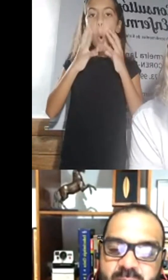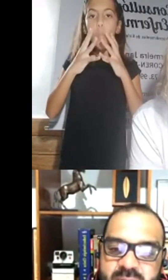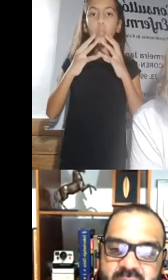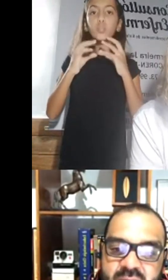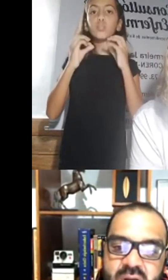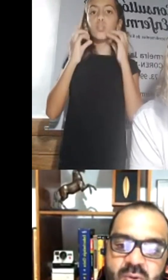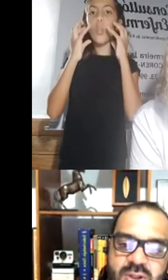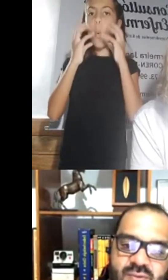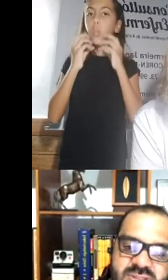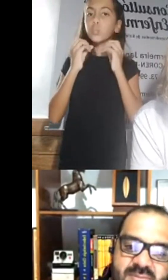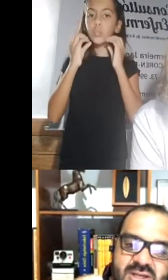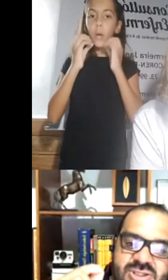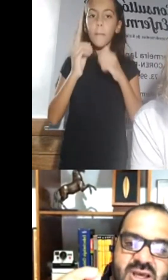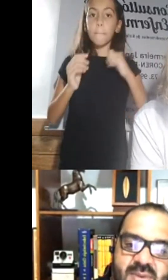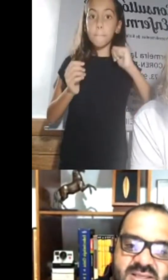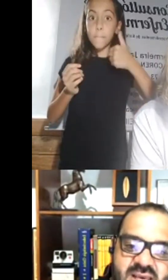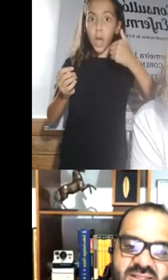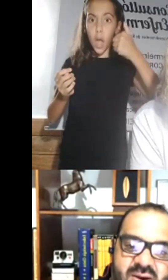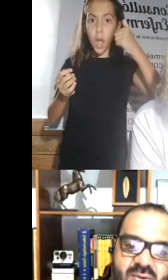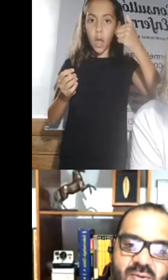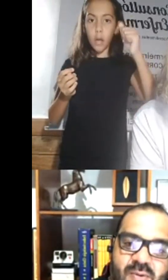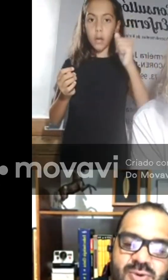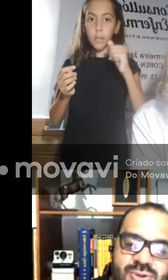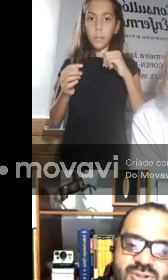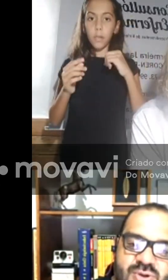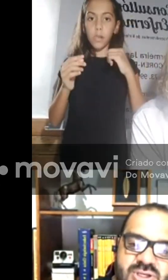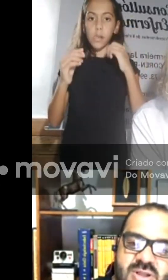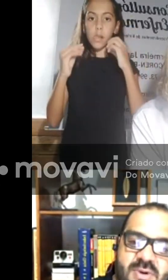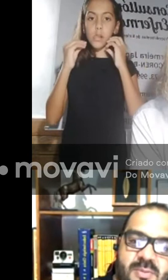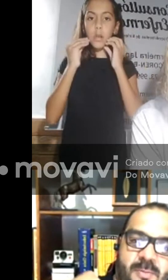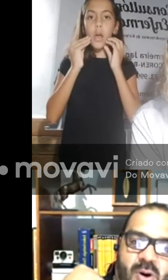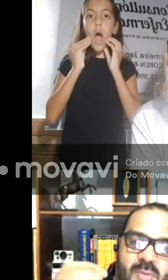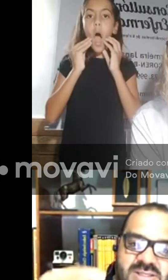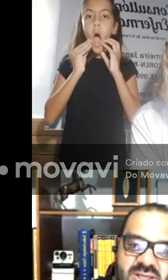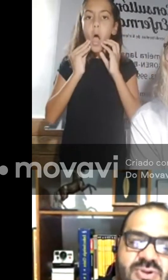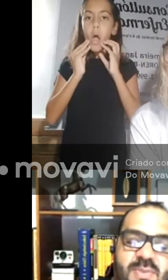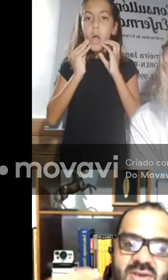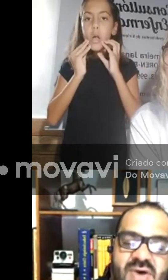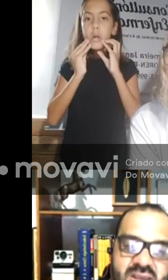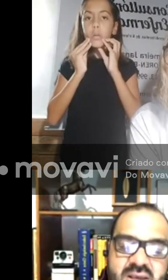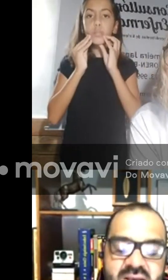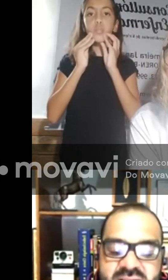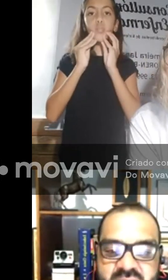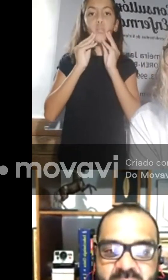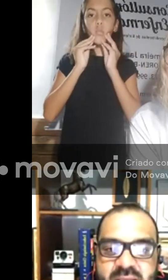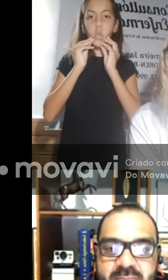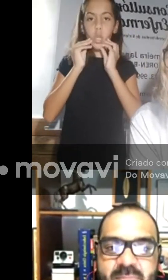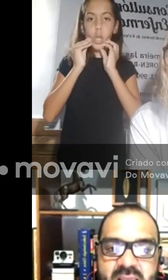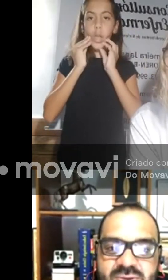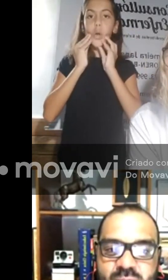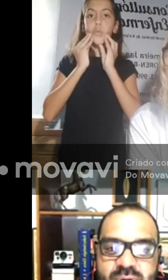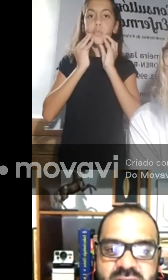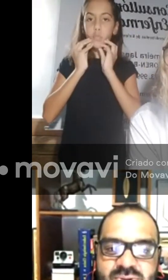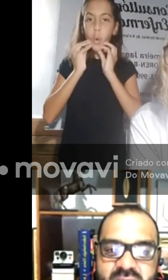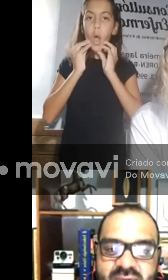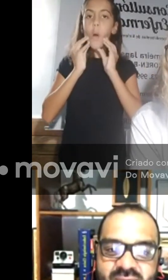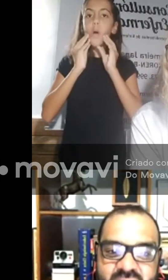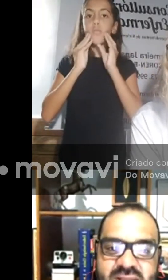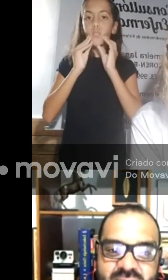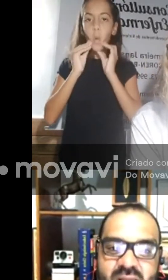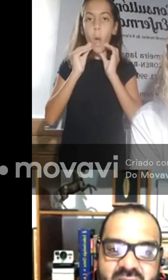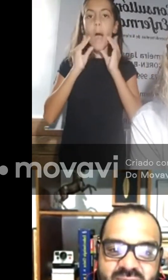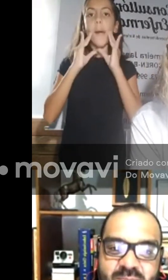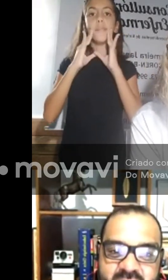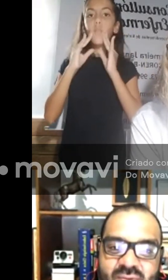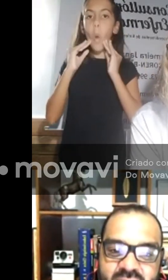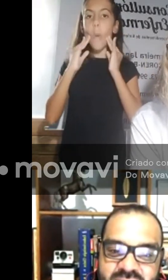questão. Primeiro, quando você mastiga mais, aí está o nutricionista, amigo meu, Paulo Macedo, também, que vai saber bem sobre isso aí, vai estar